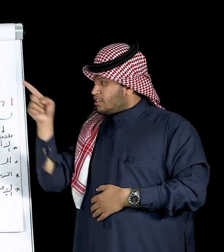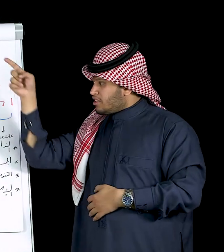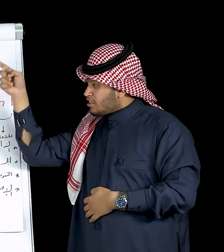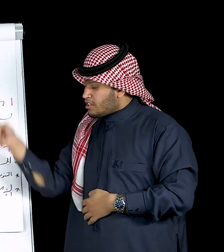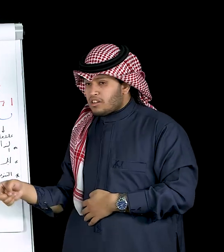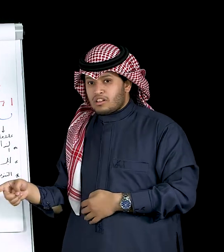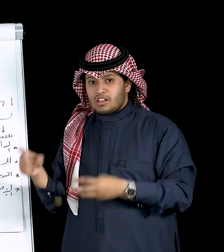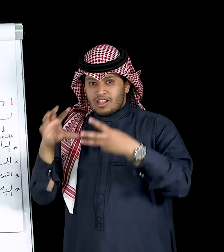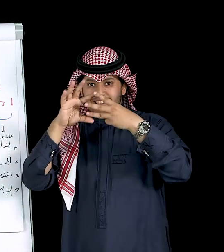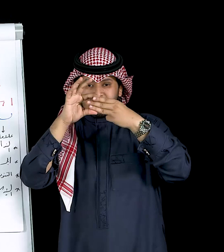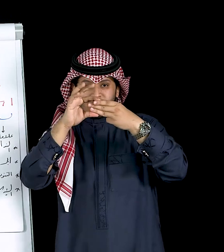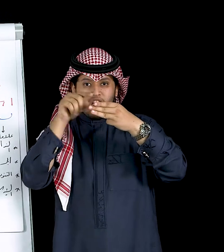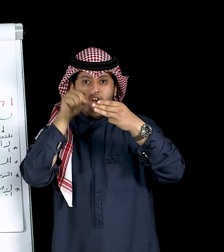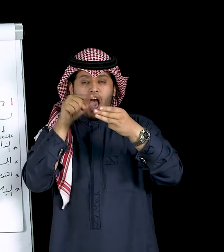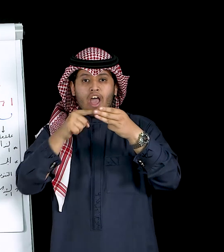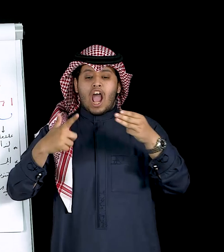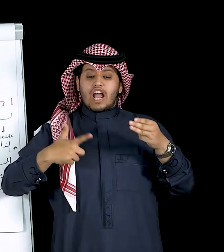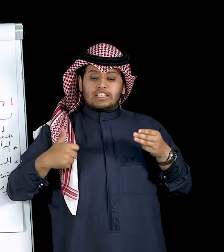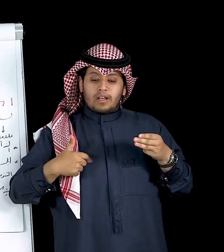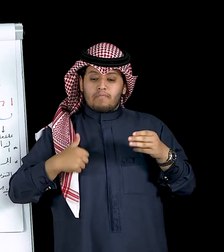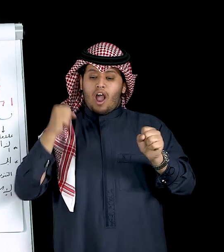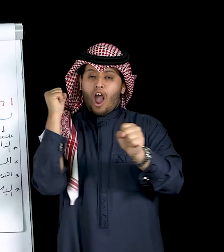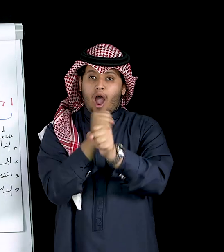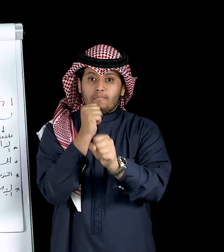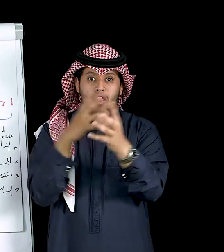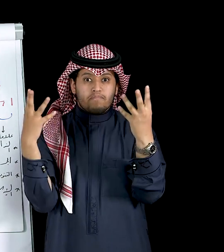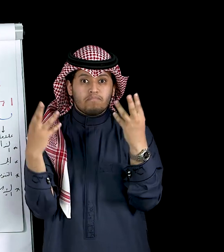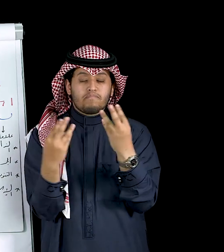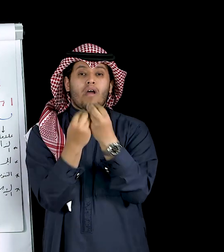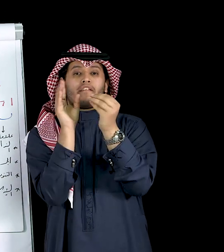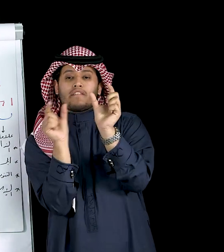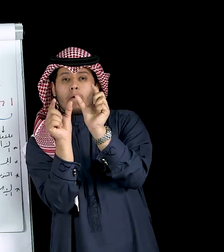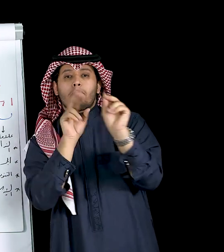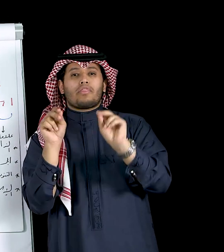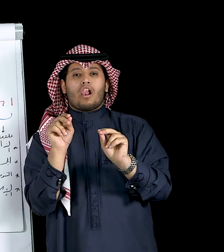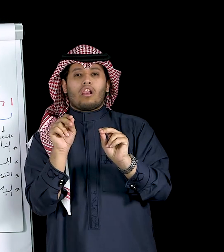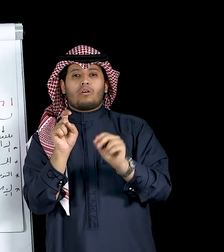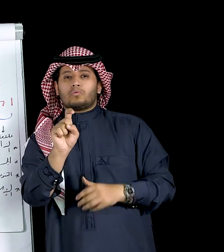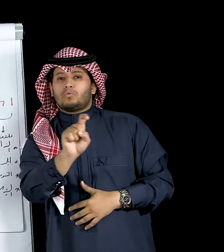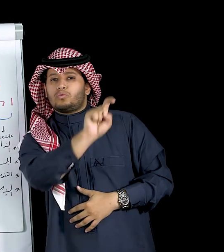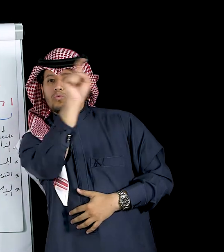بين الأسماء والأفعال كالشرطية والاستفهام.